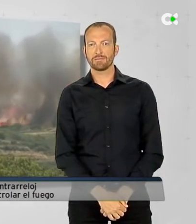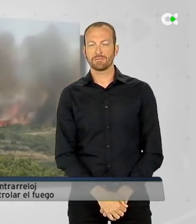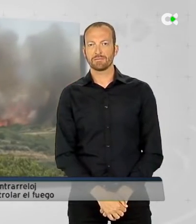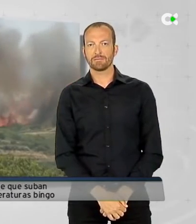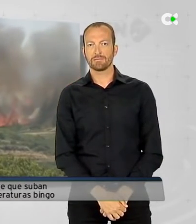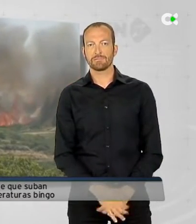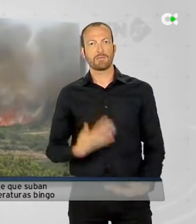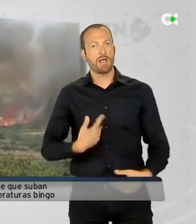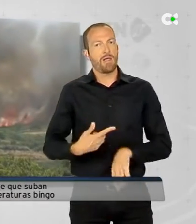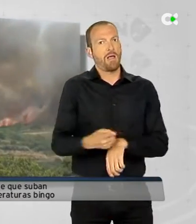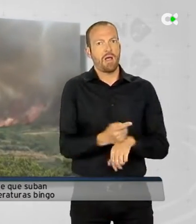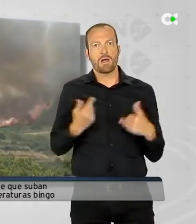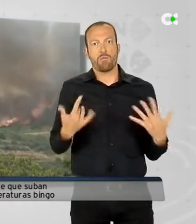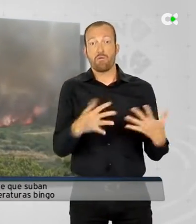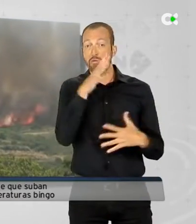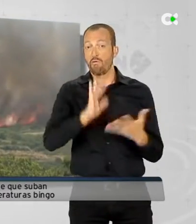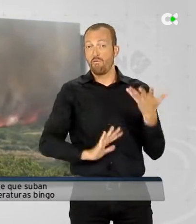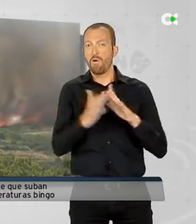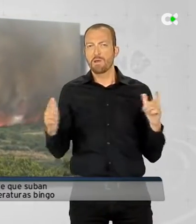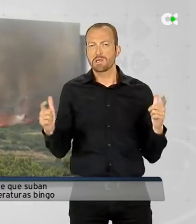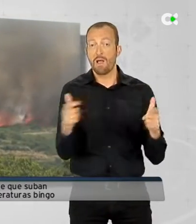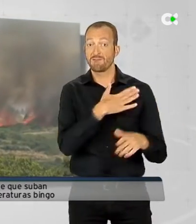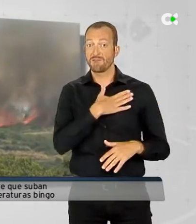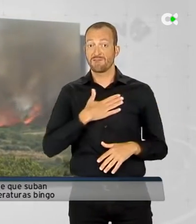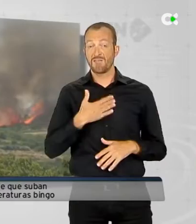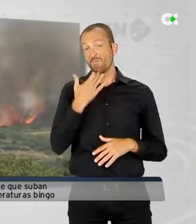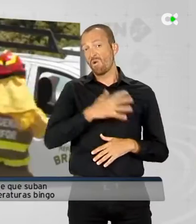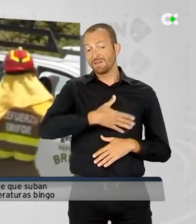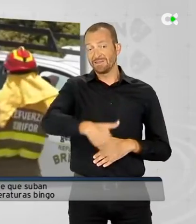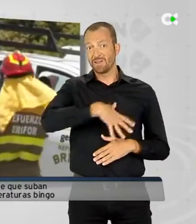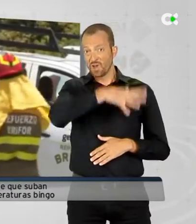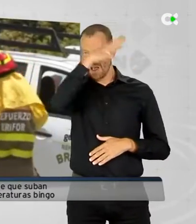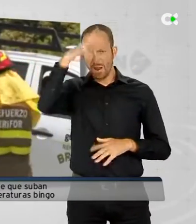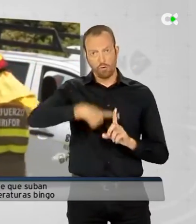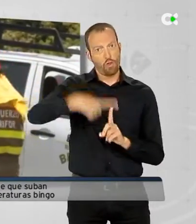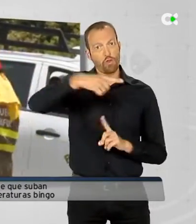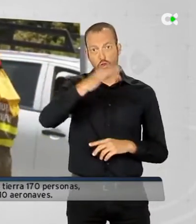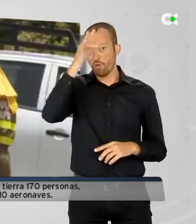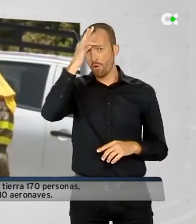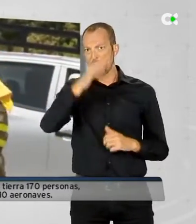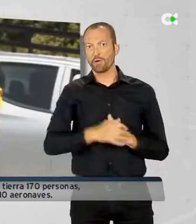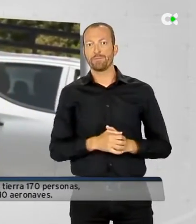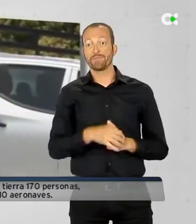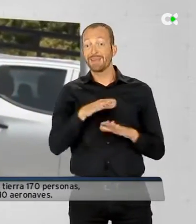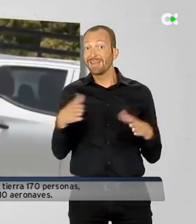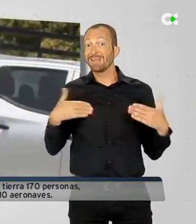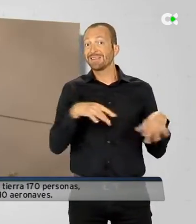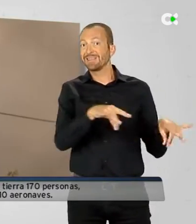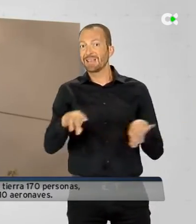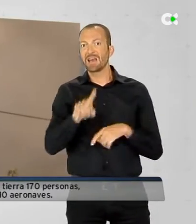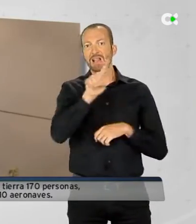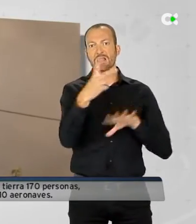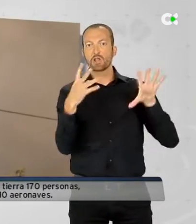A contrarreloj para controlar el fuego antes de que suban las temperaturas el domingo. Hoy trabajan en tierra